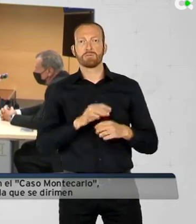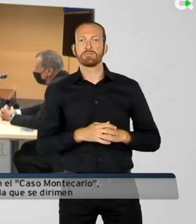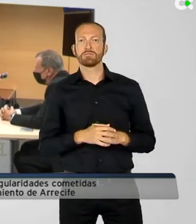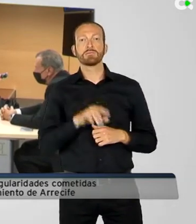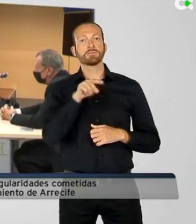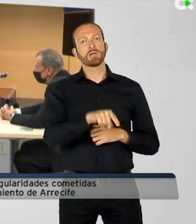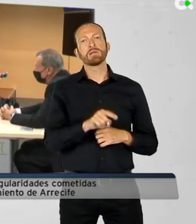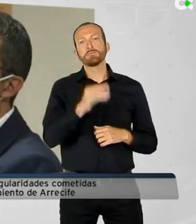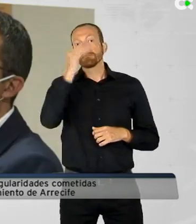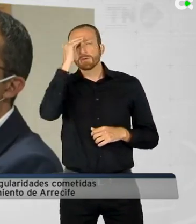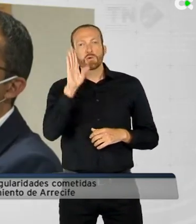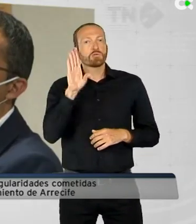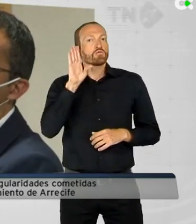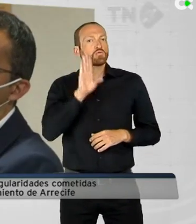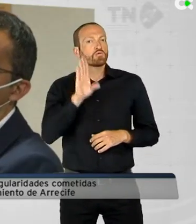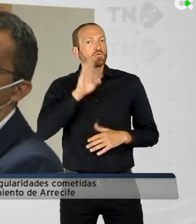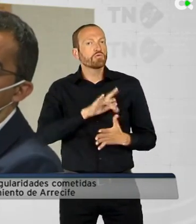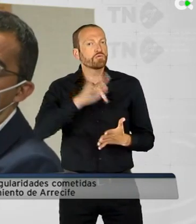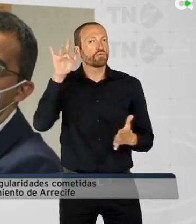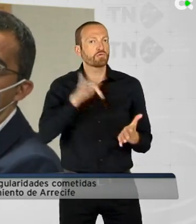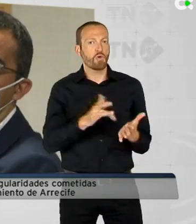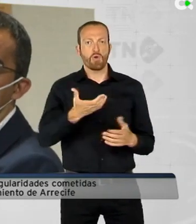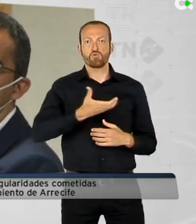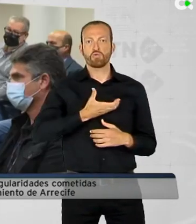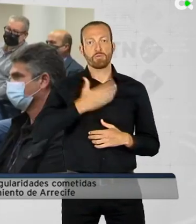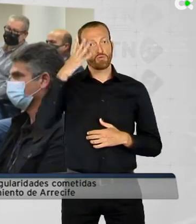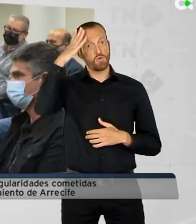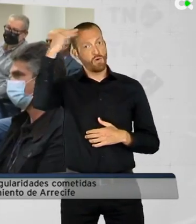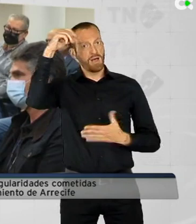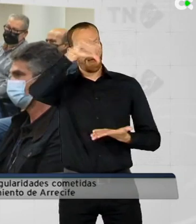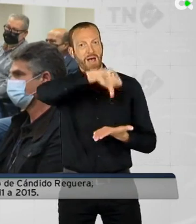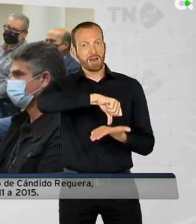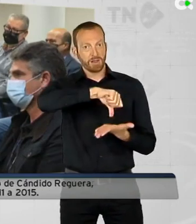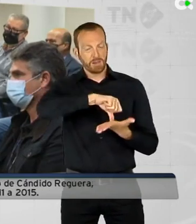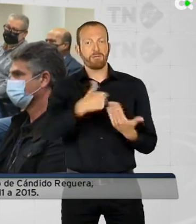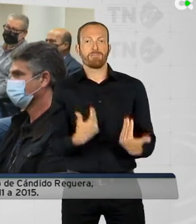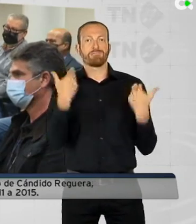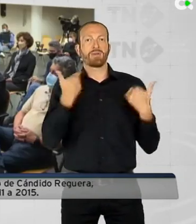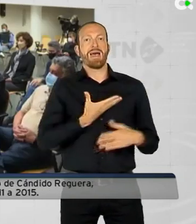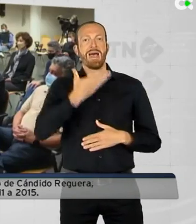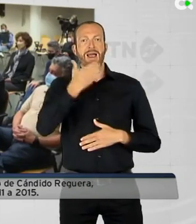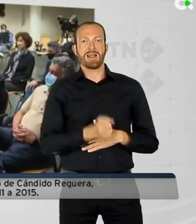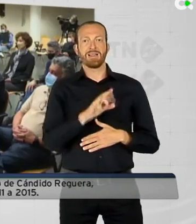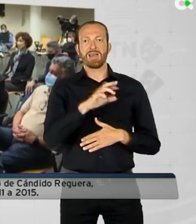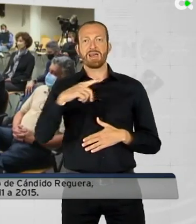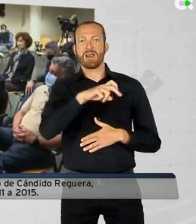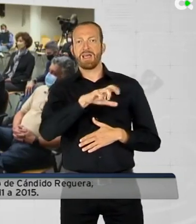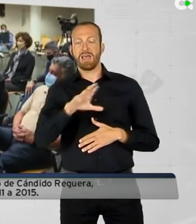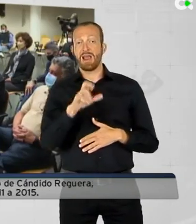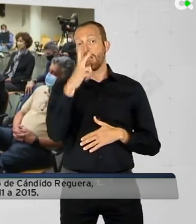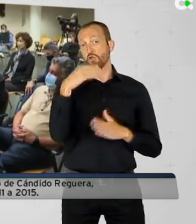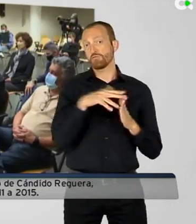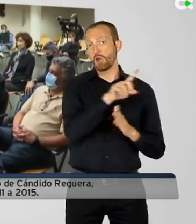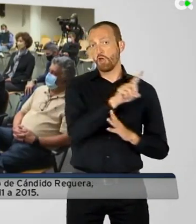se dirimen unas supuestas irregularidades cometidas por el Ayuntamiento de Arrecife durante el mandato de Cándido Reguera, del